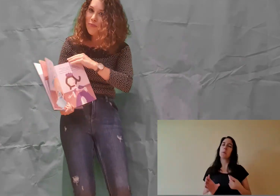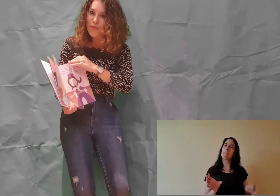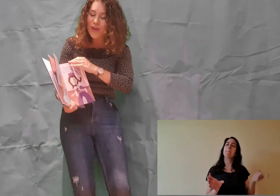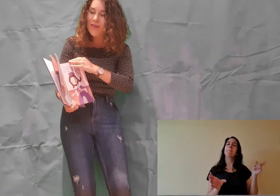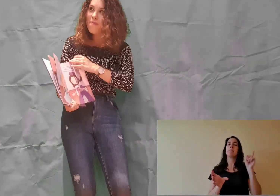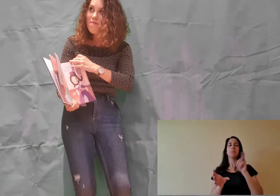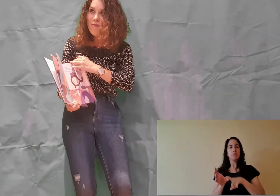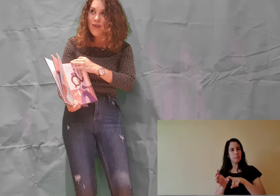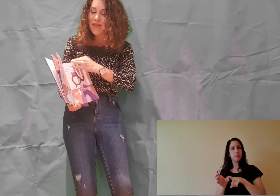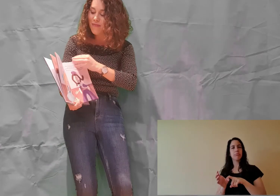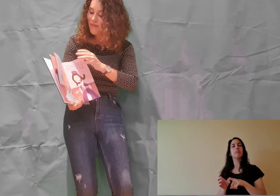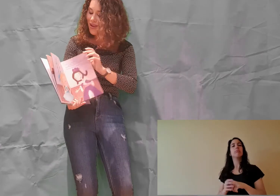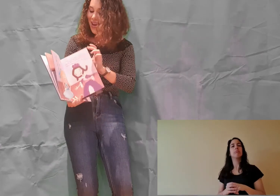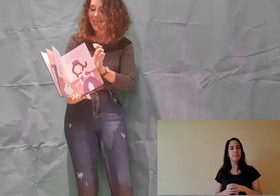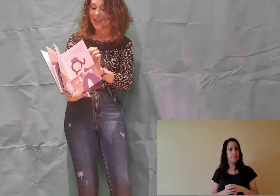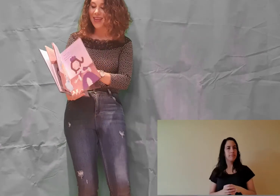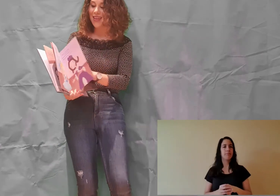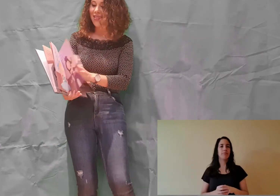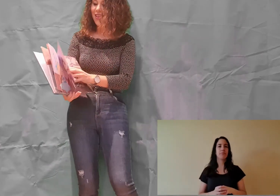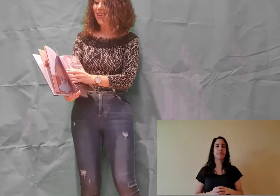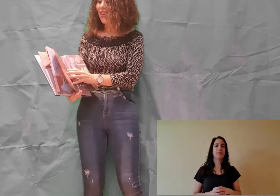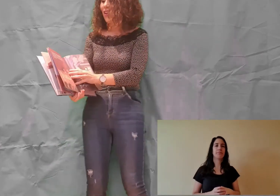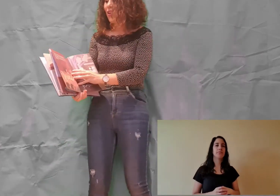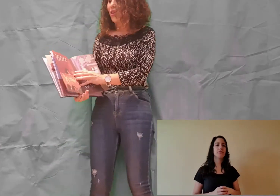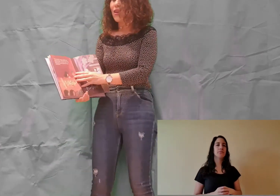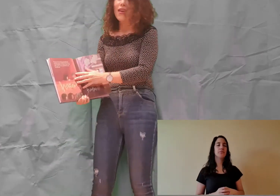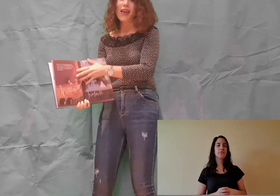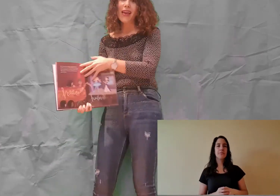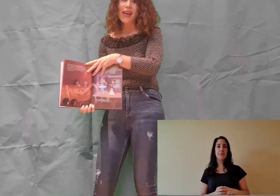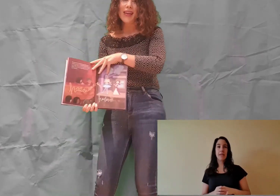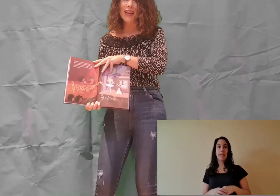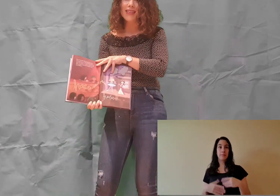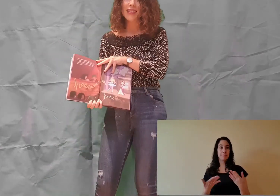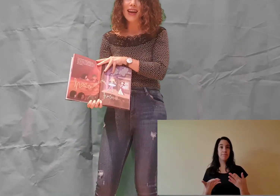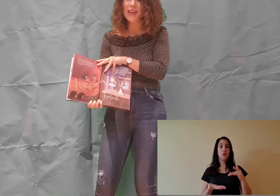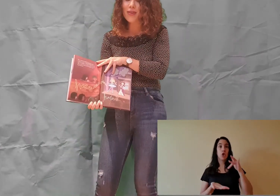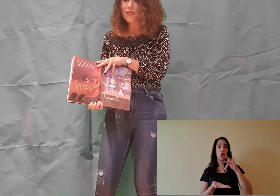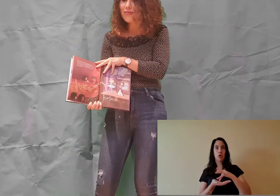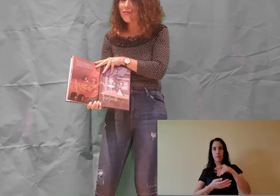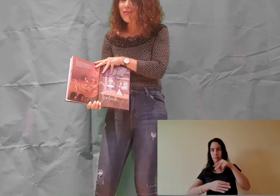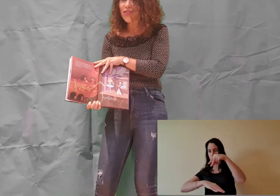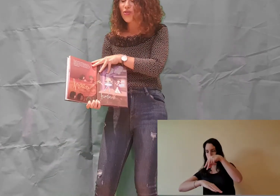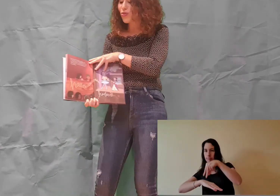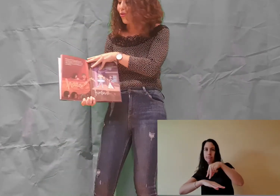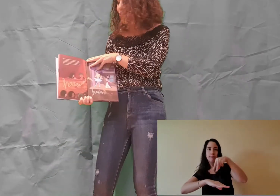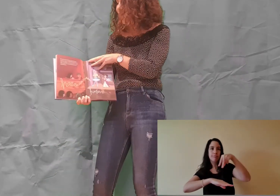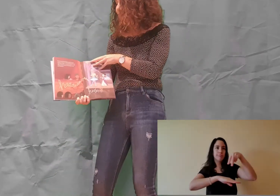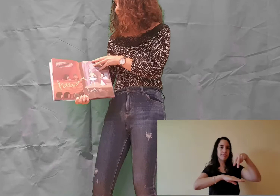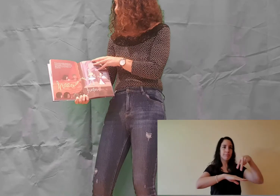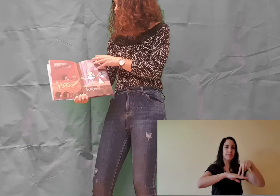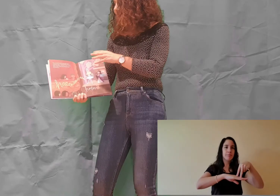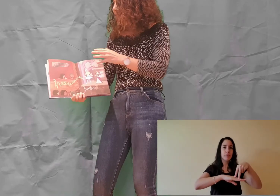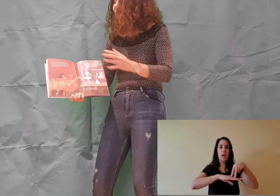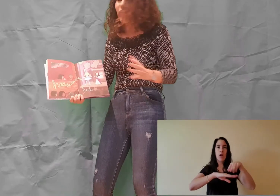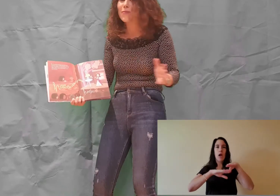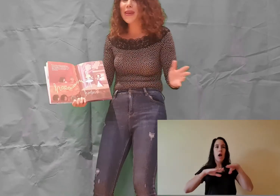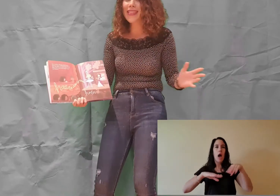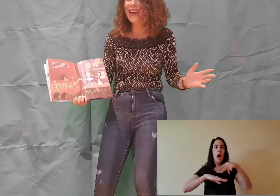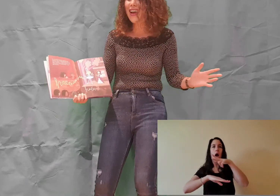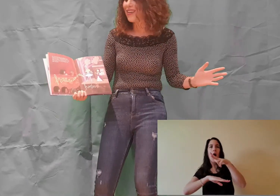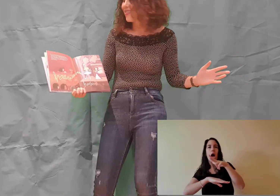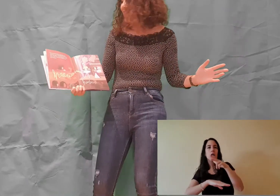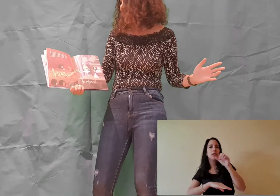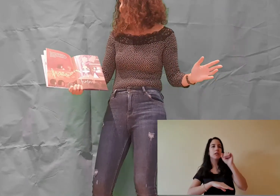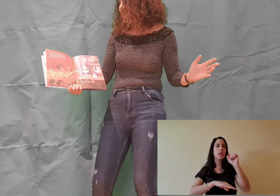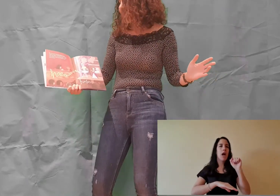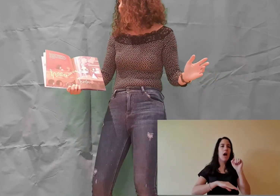que muy, muy, muy atrayente. En el escenario todo fue